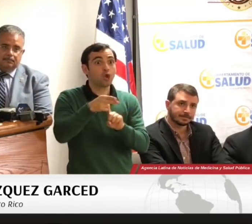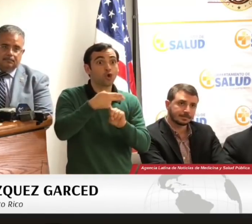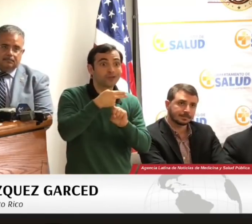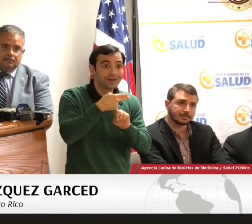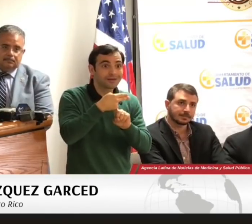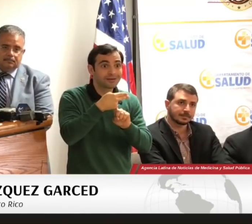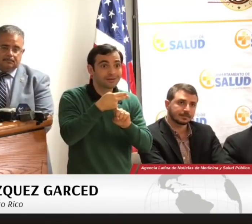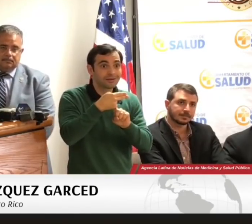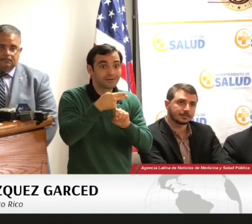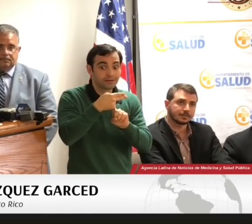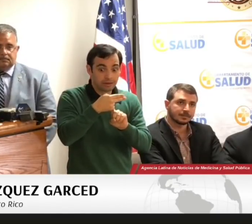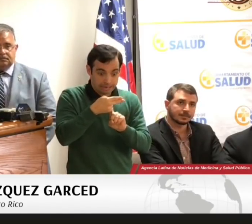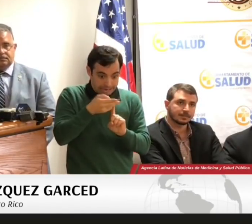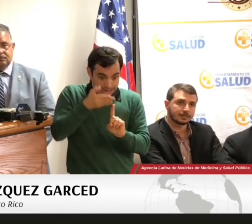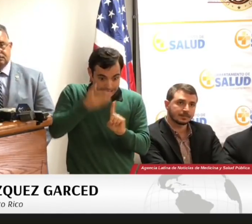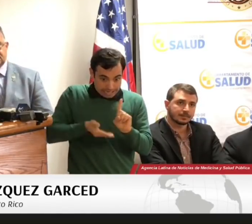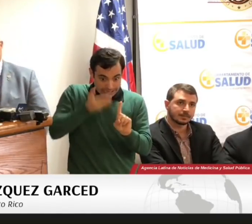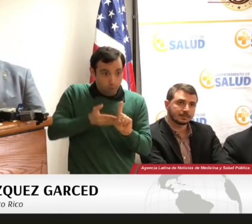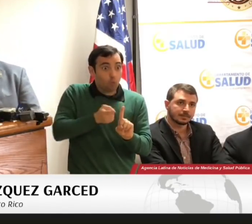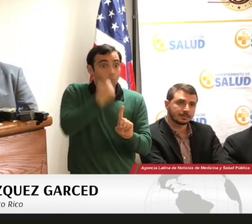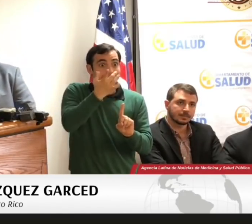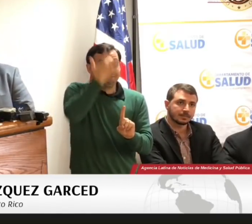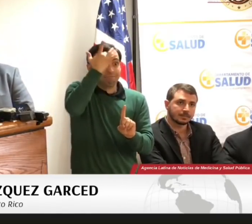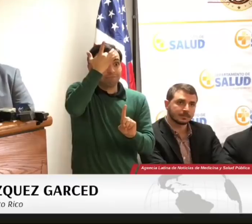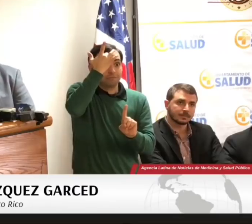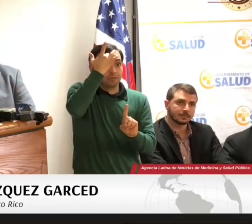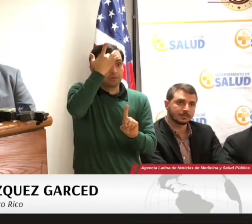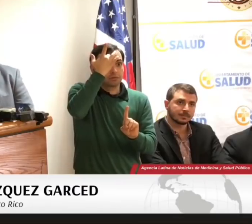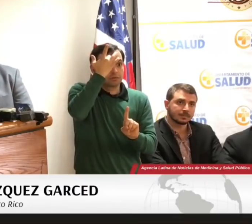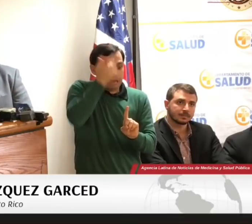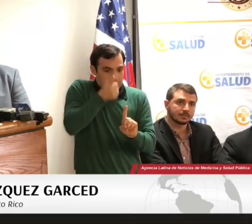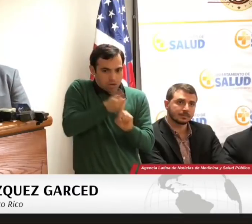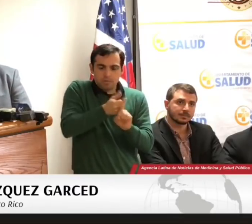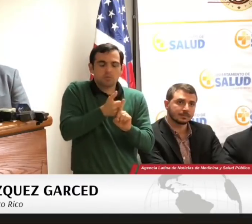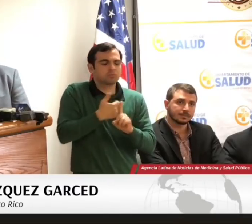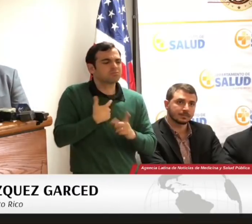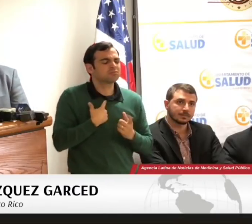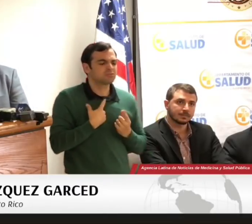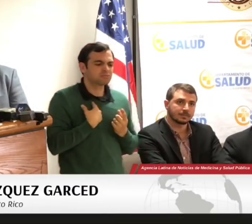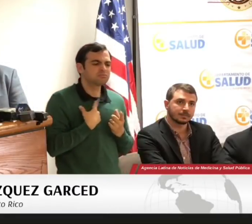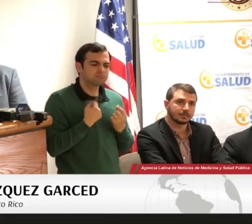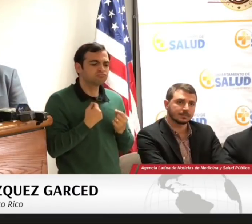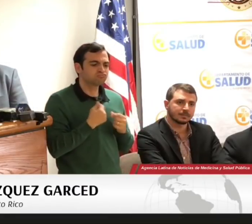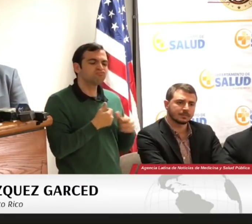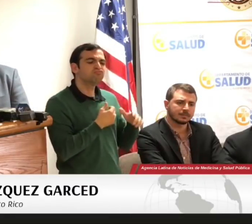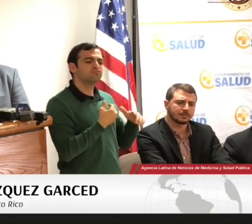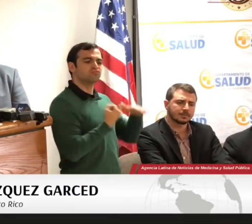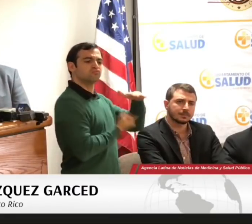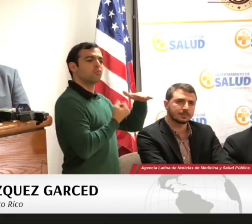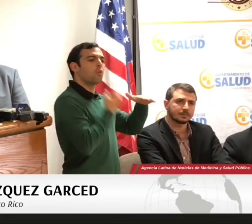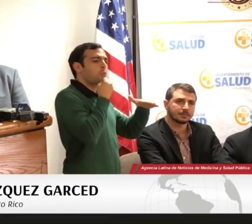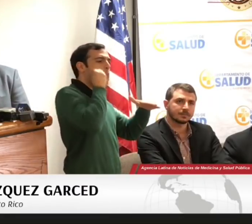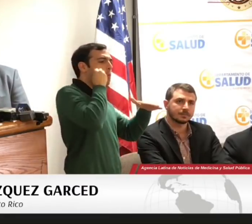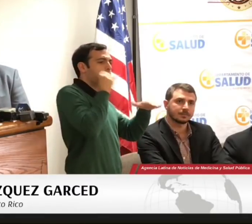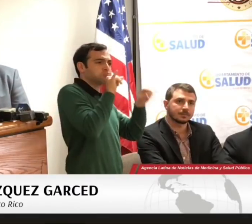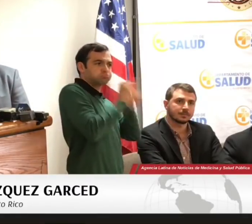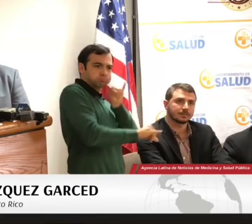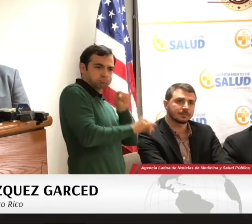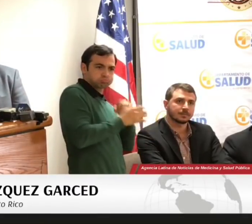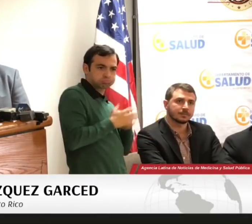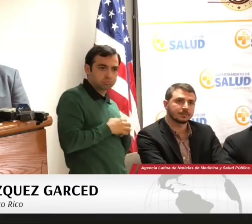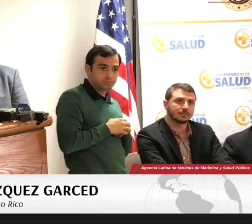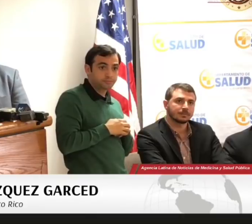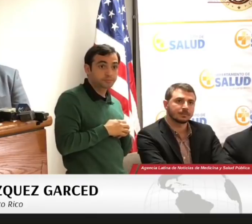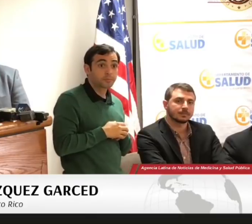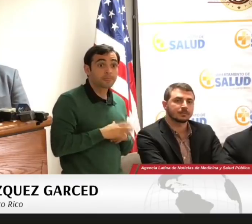embargo ellos se autoimpusieron una cuarentena. Sin embargo, y tengo que traerle el tema de nuevo, una miembro del